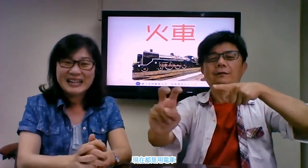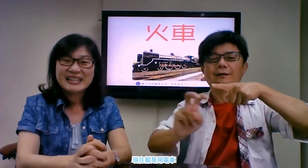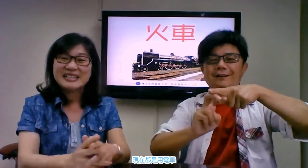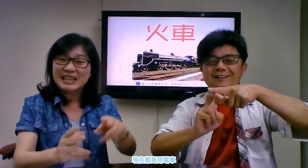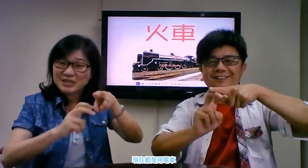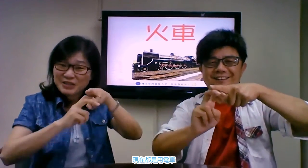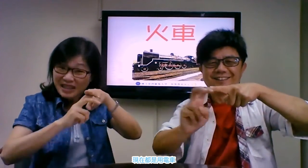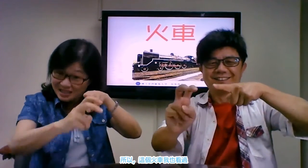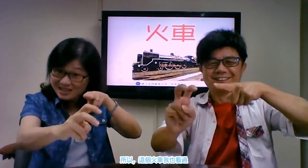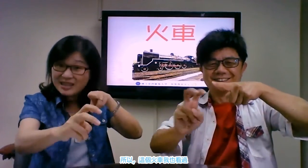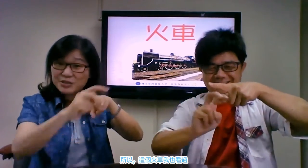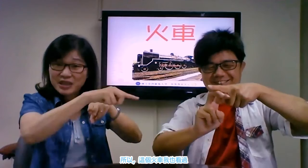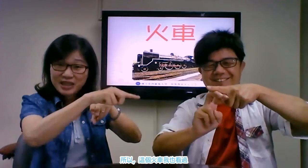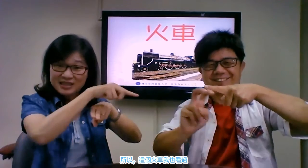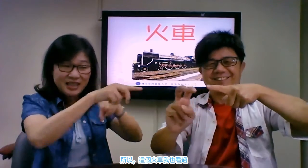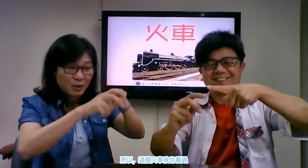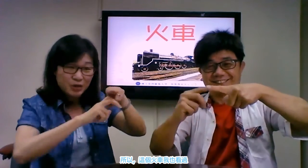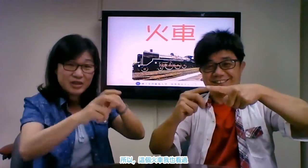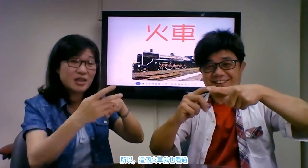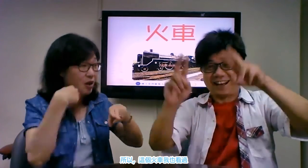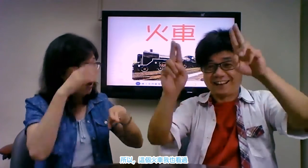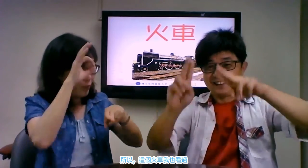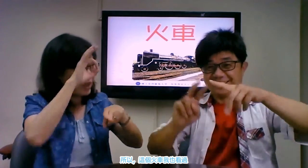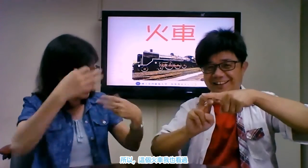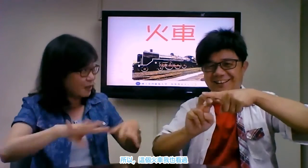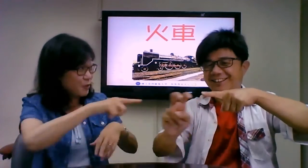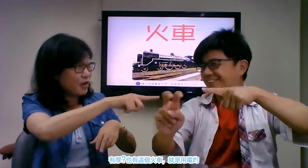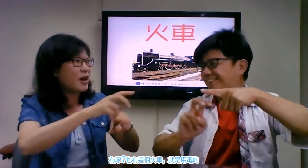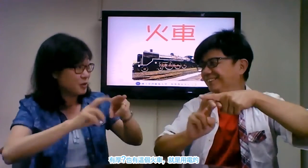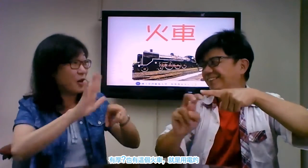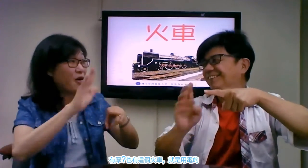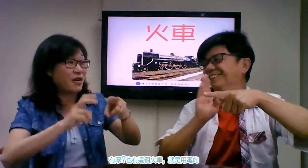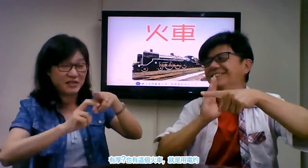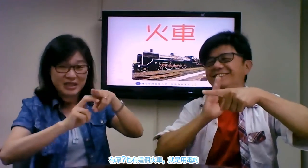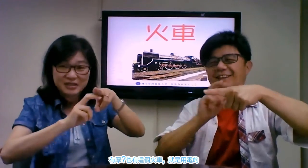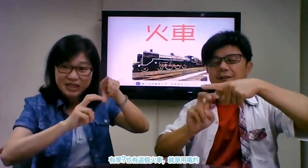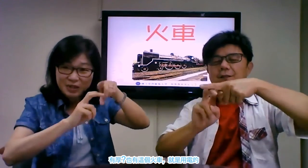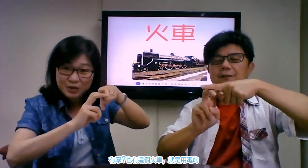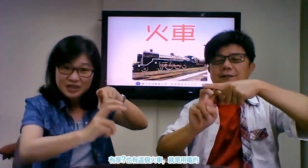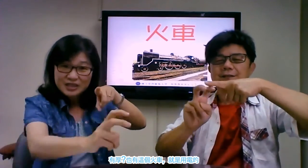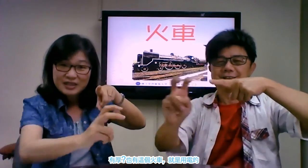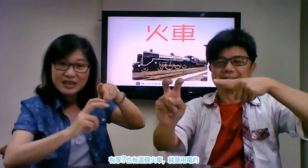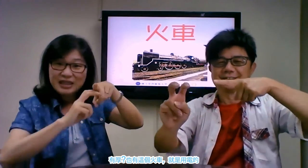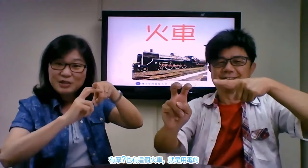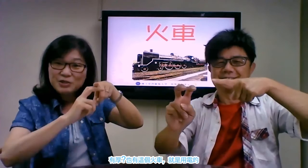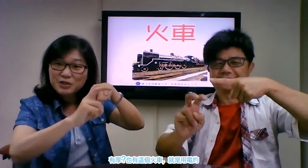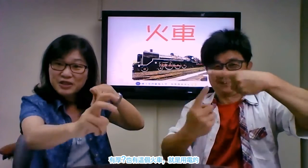现在都是用电车，所以这个火车我也看过，有哈，也有这个火车，就是用电